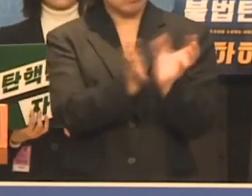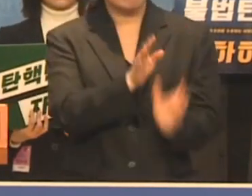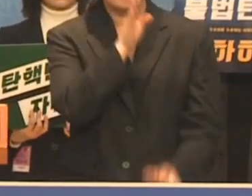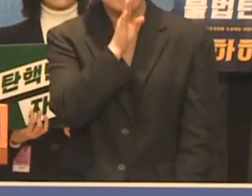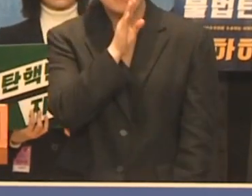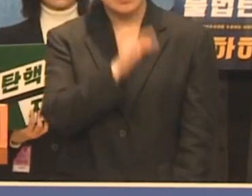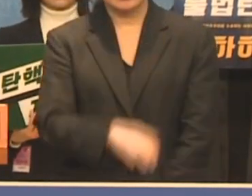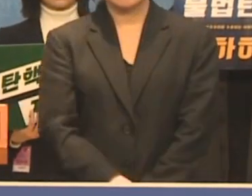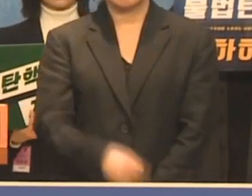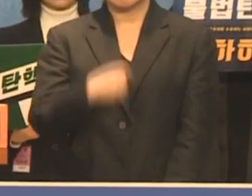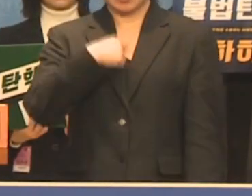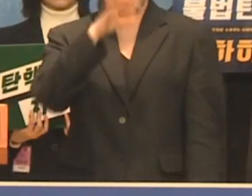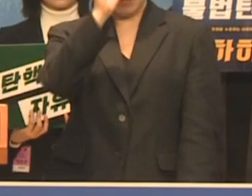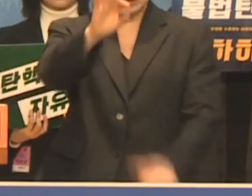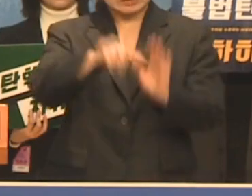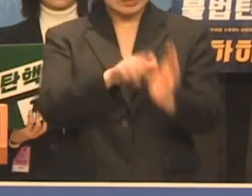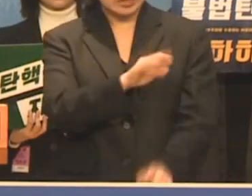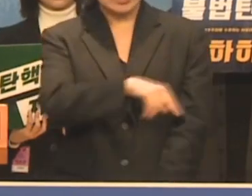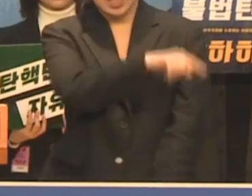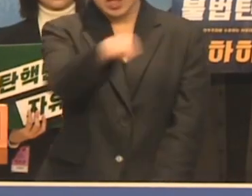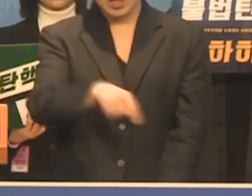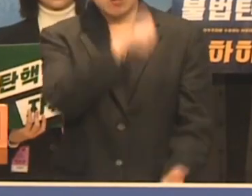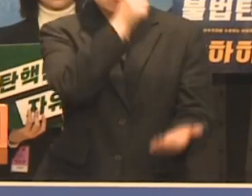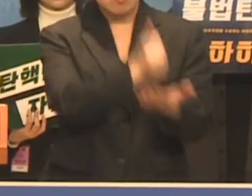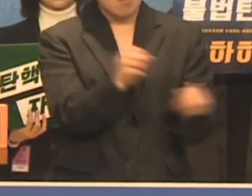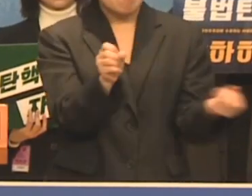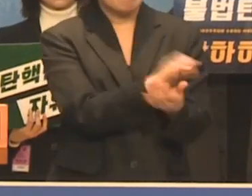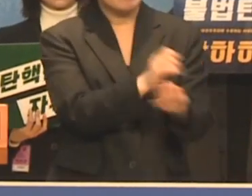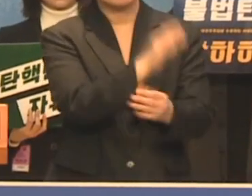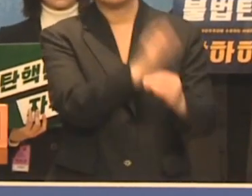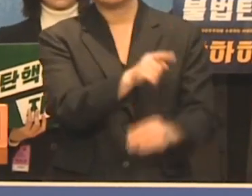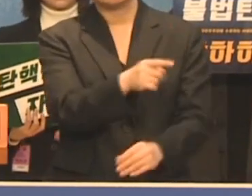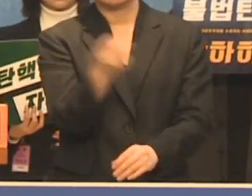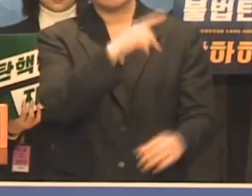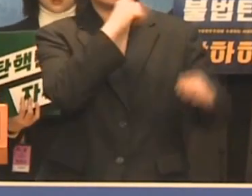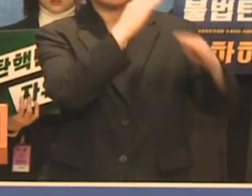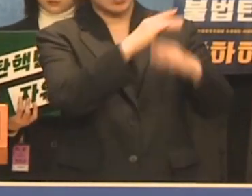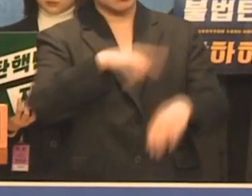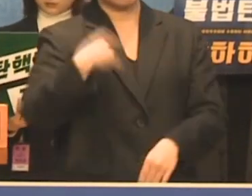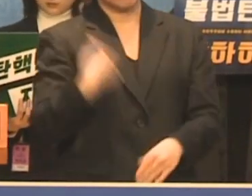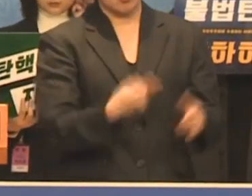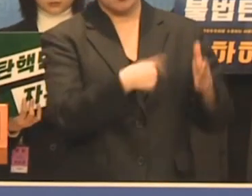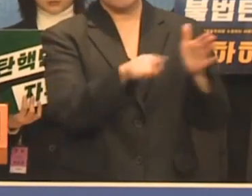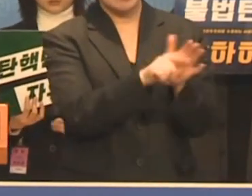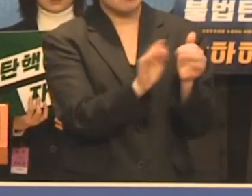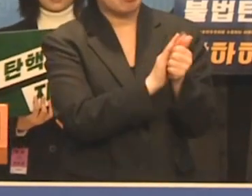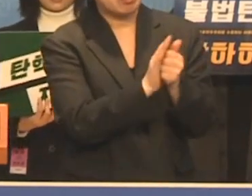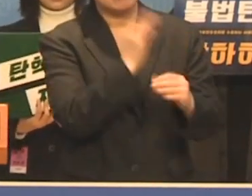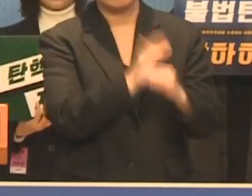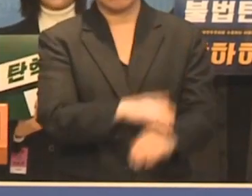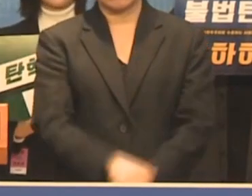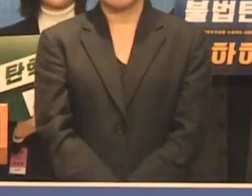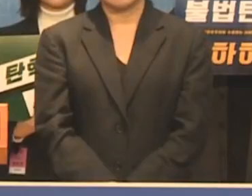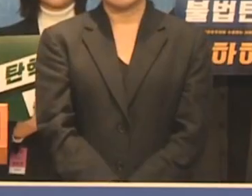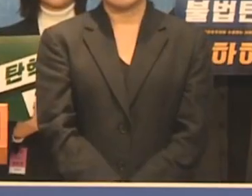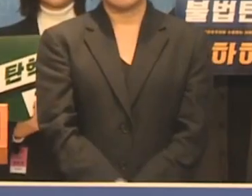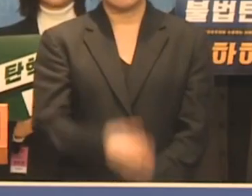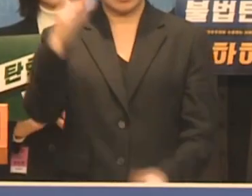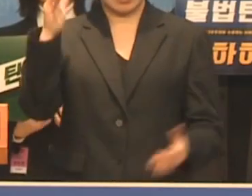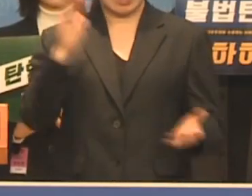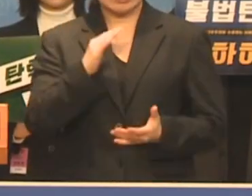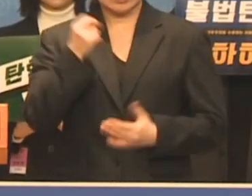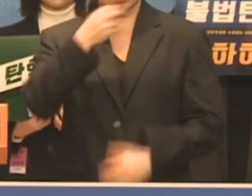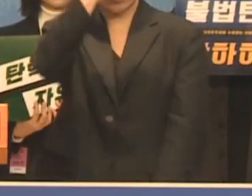맞습니까? 제가 보는 지금의 야당은 범죄자 소굴이며 북한과 중국을 위해 존재하는 정당으로밖에 보이지 않습니다. 저희